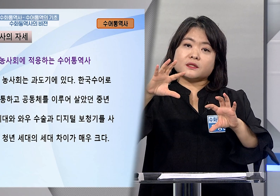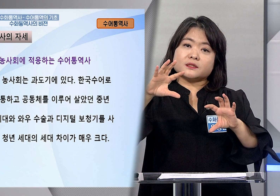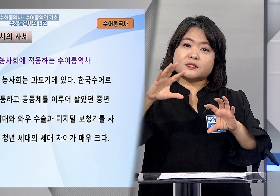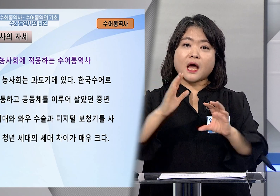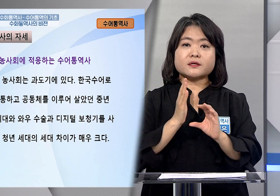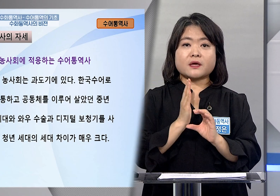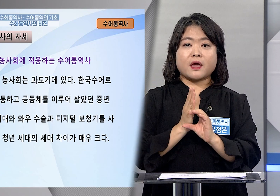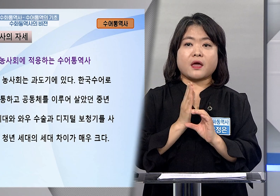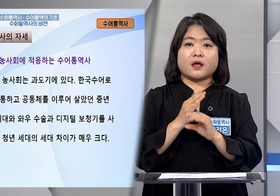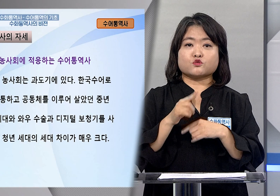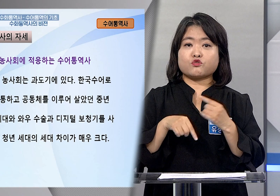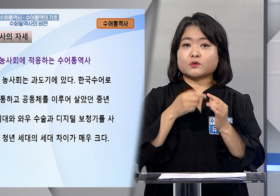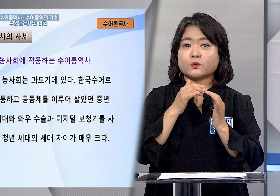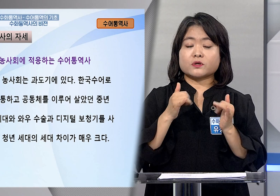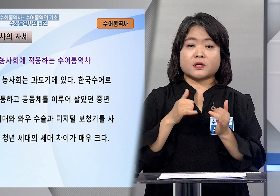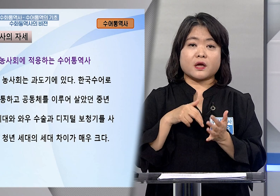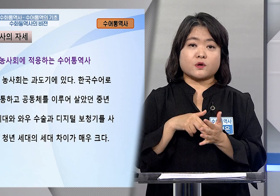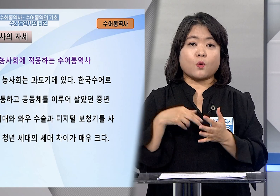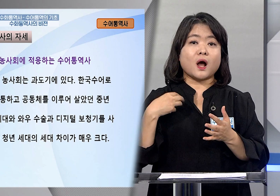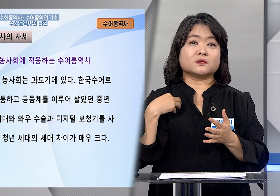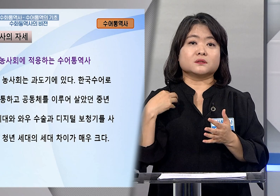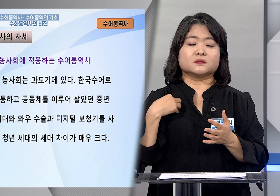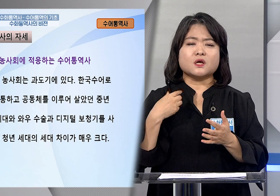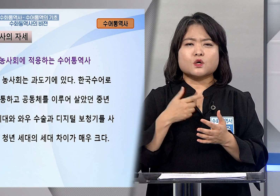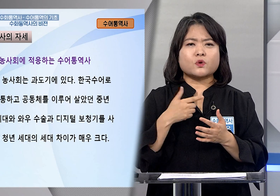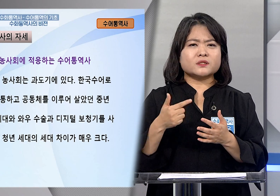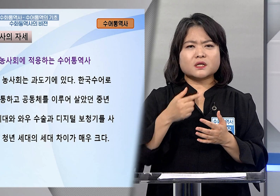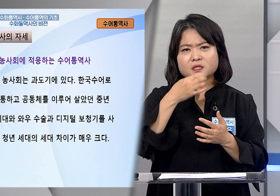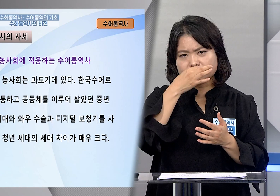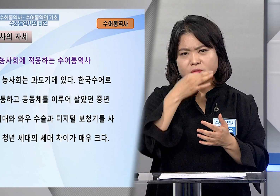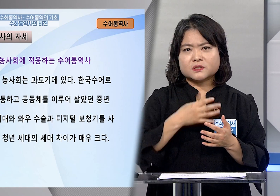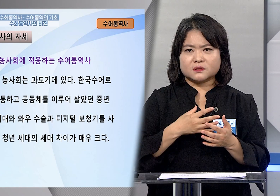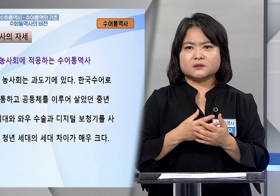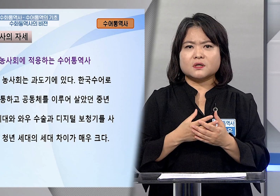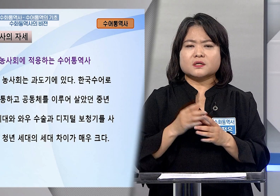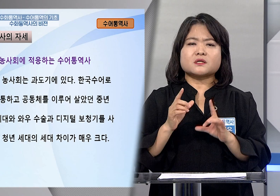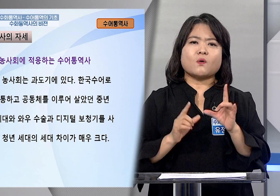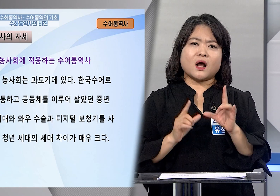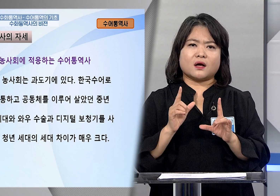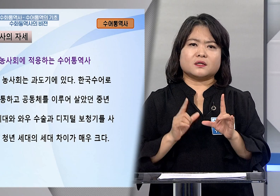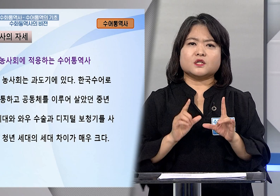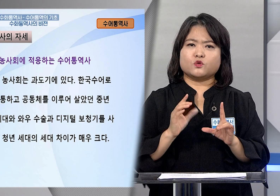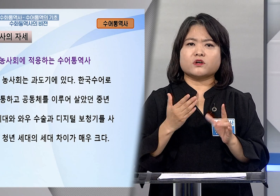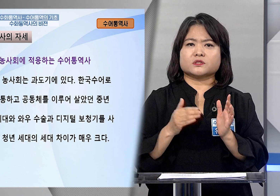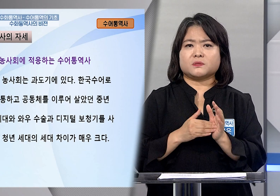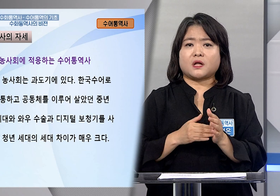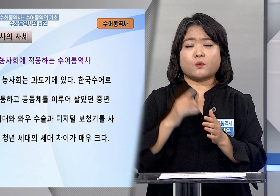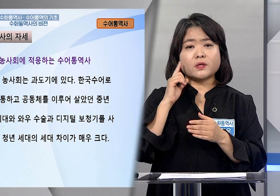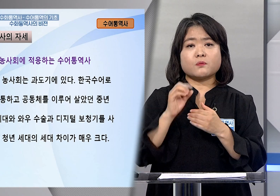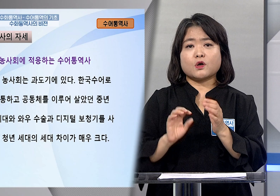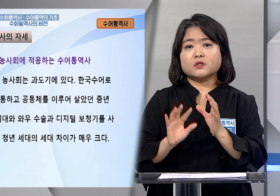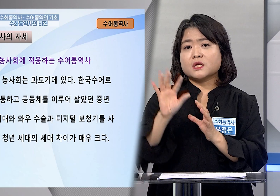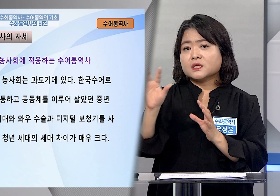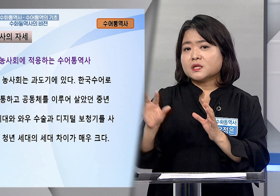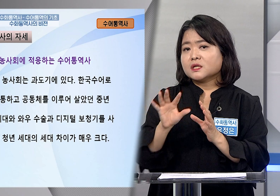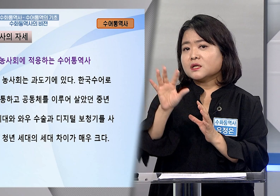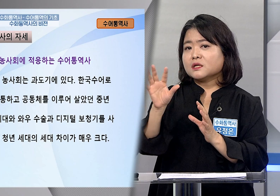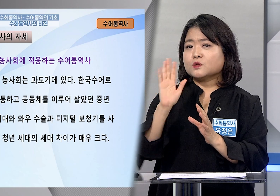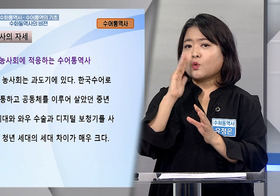세대들 사이에 수화 통역사의 역할은 굉장히 힘든 상황이 되었습니다. 왜냐하면 이